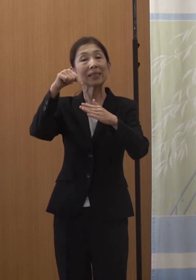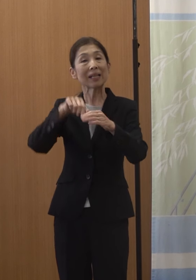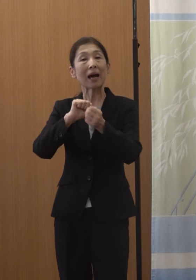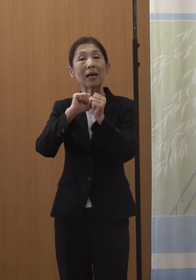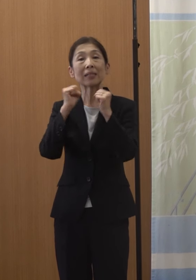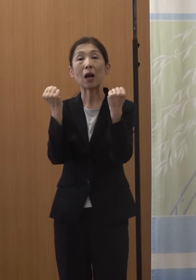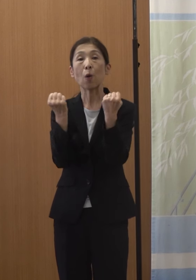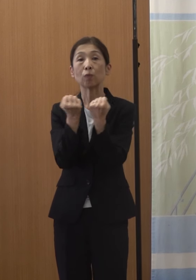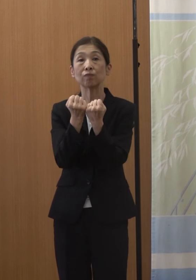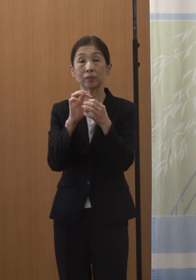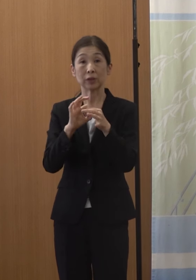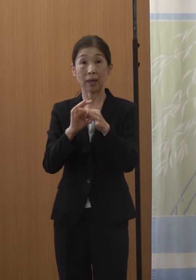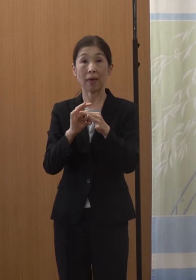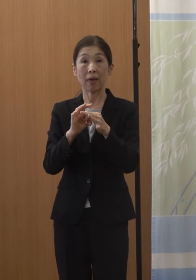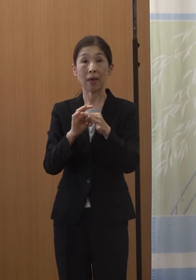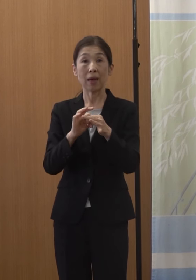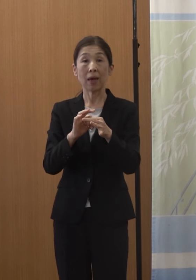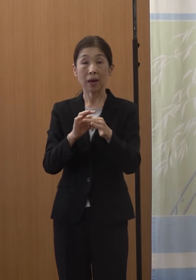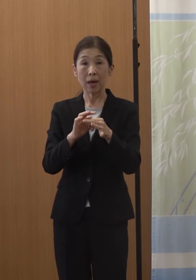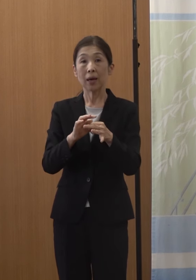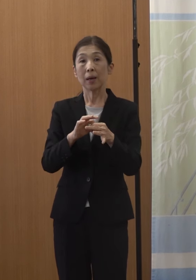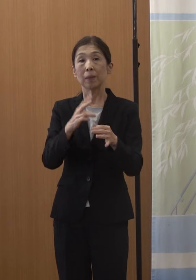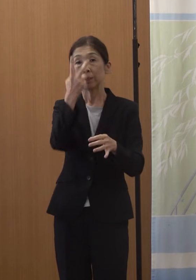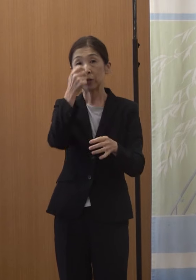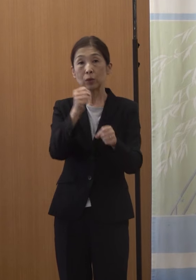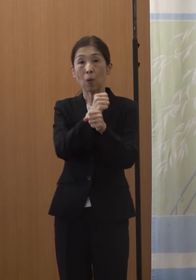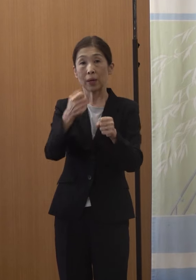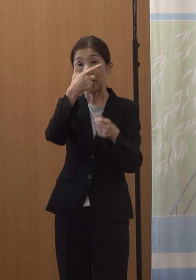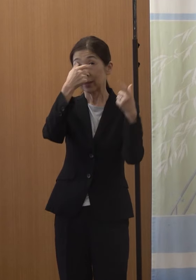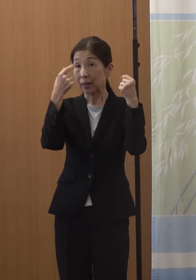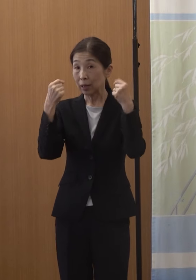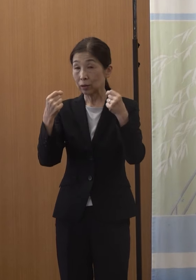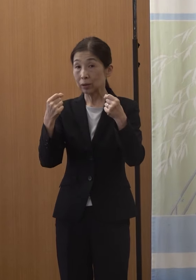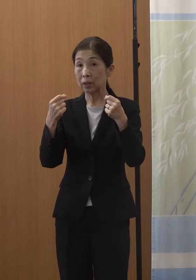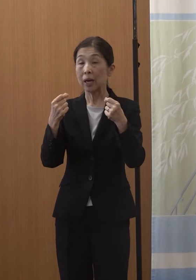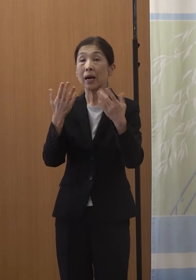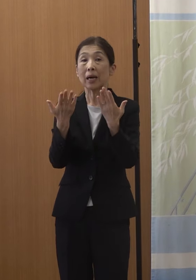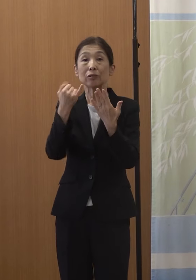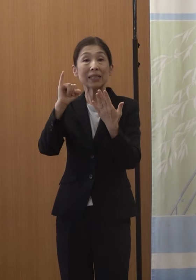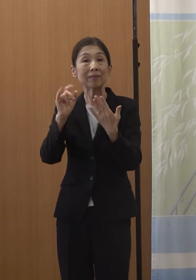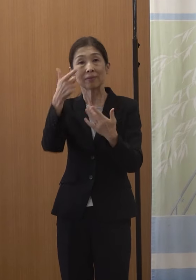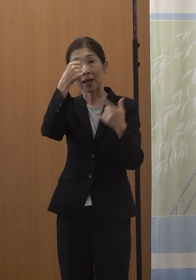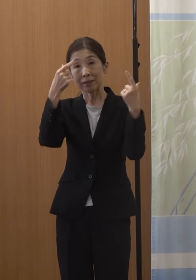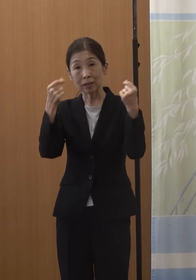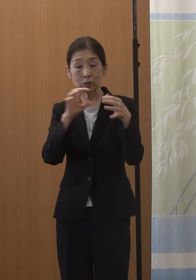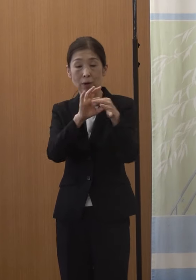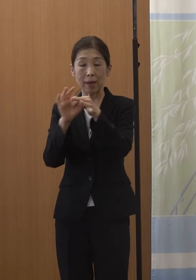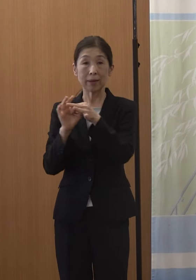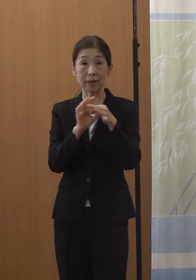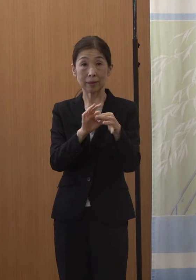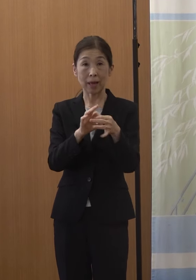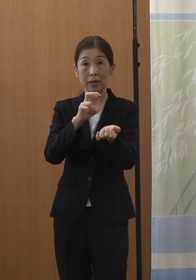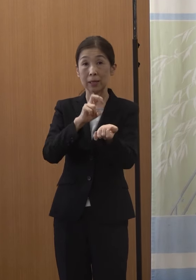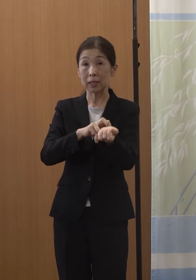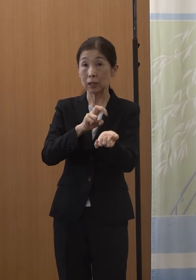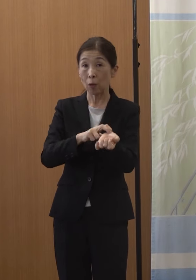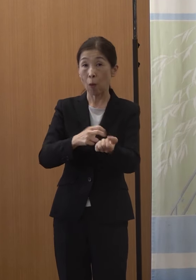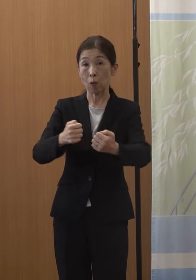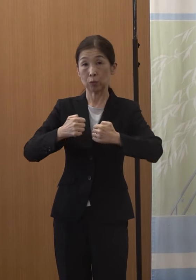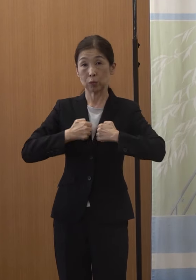。金沢美術工芸大学や金沢学院大学とも連携し、医療、運